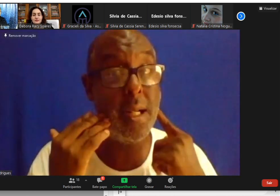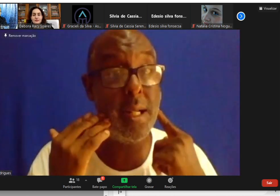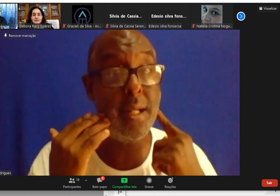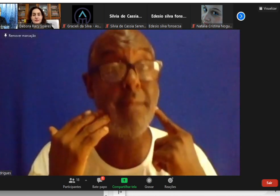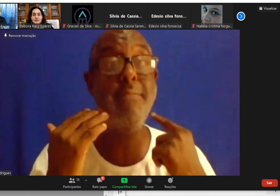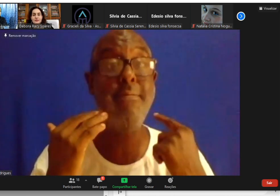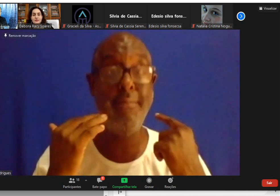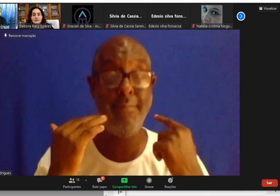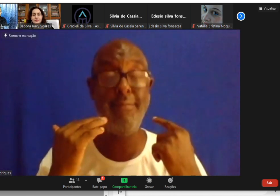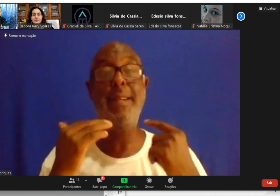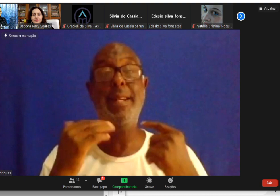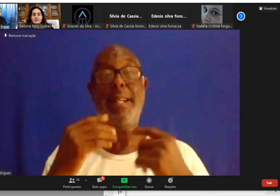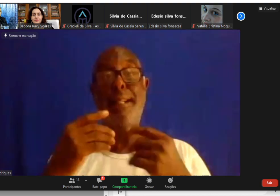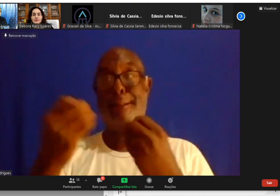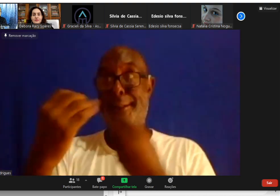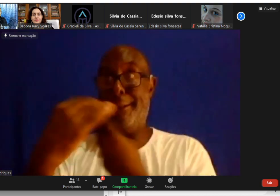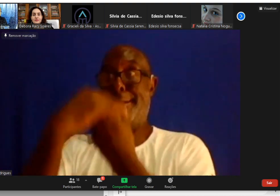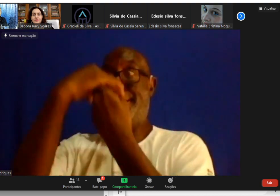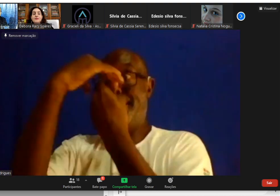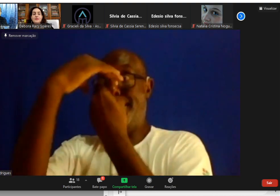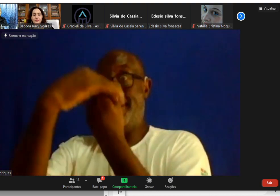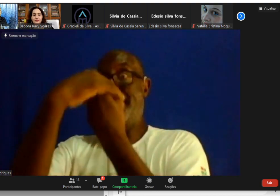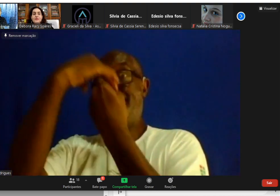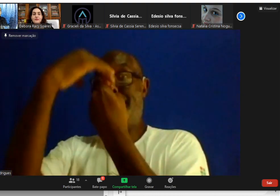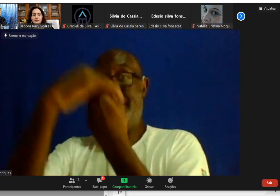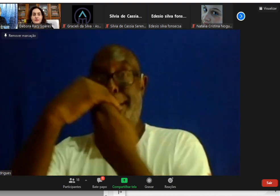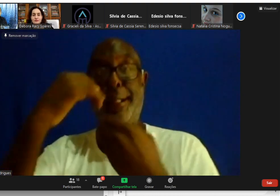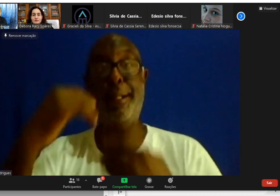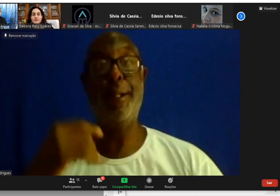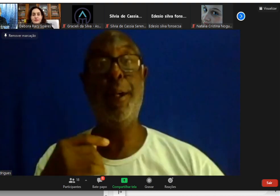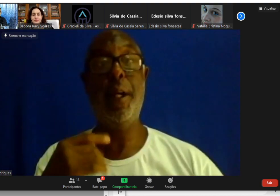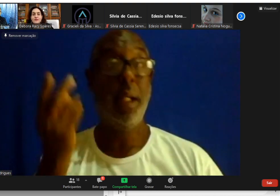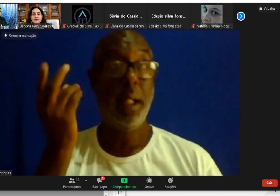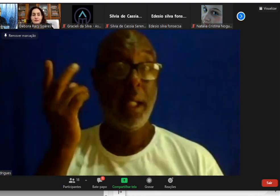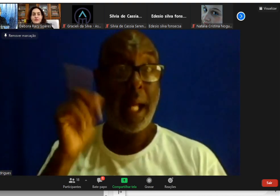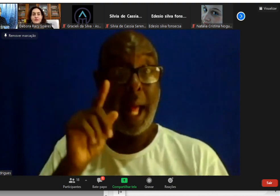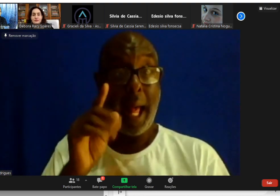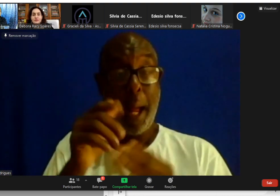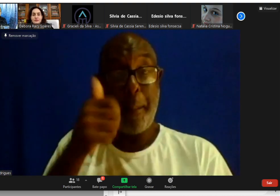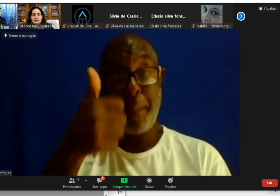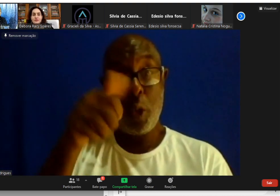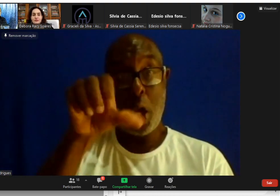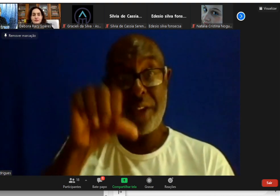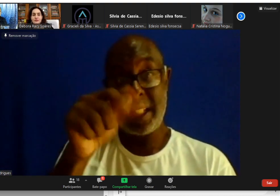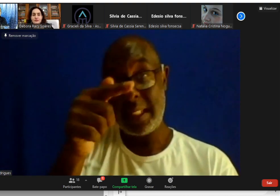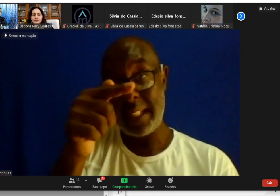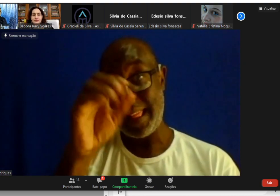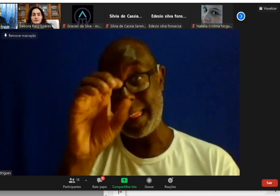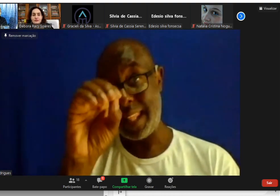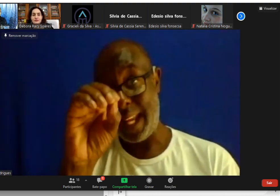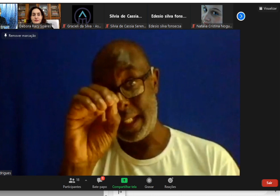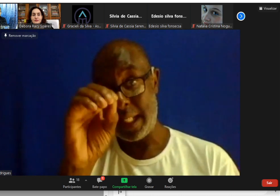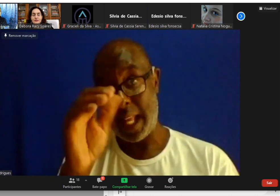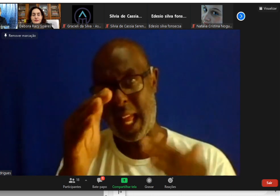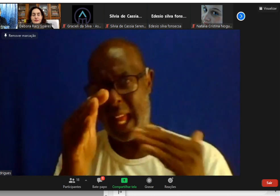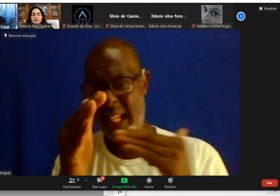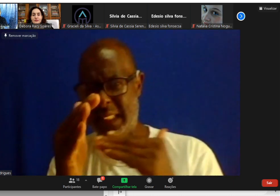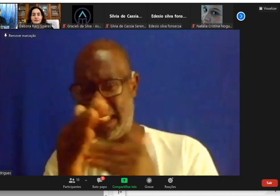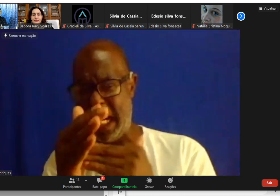muitas dores no meu maxilar, porque eu era obrigado a falar.